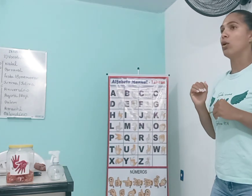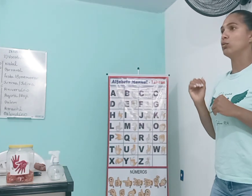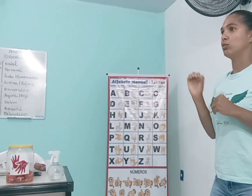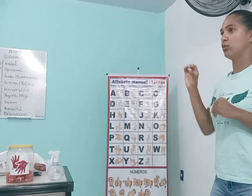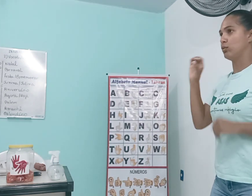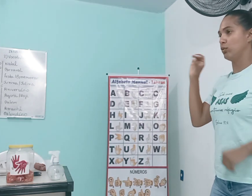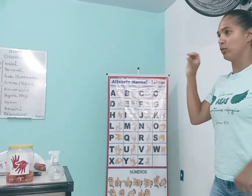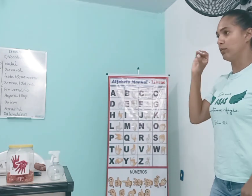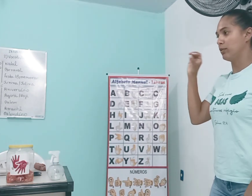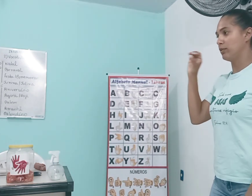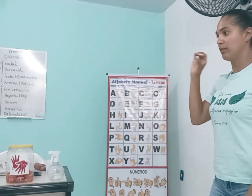outubro,